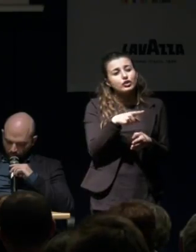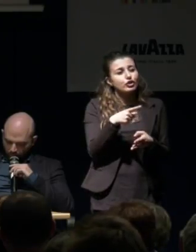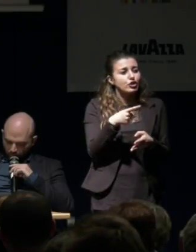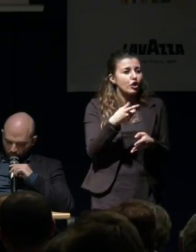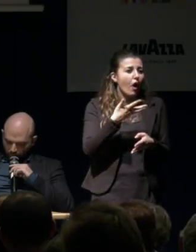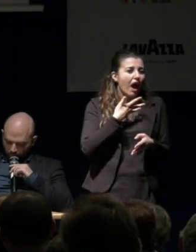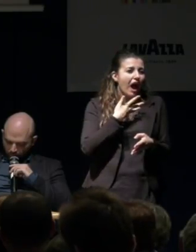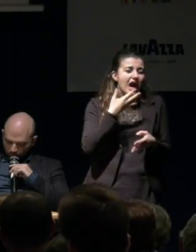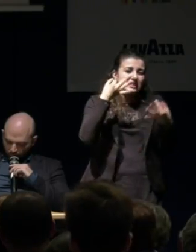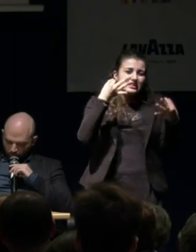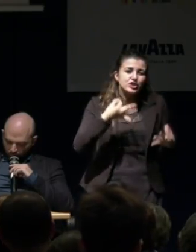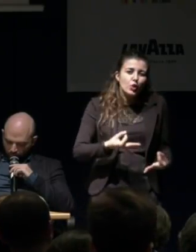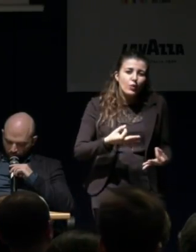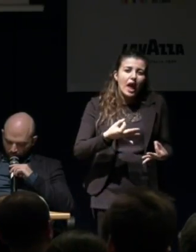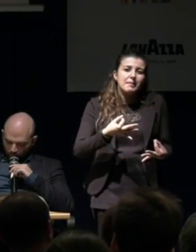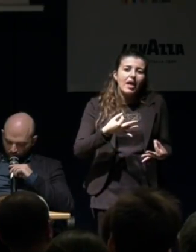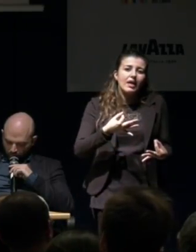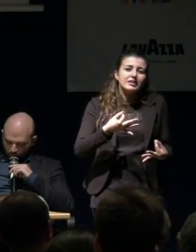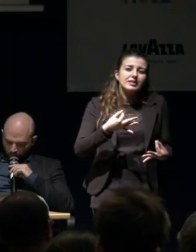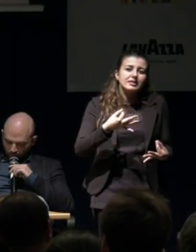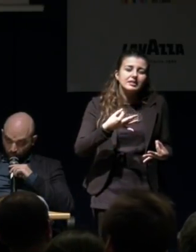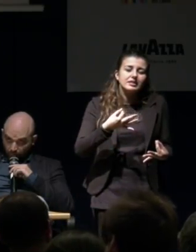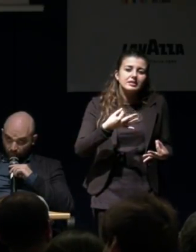inevitabilmente in